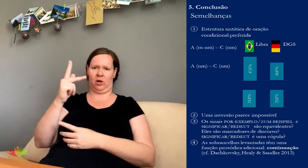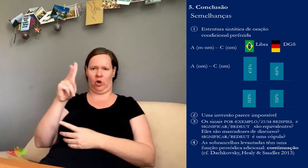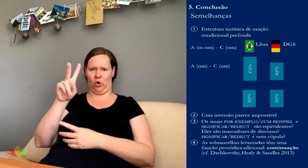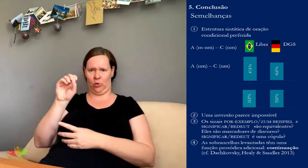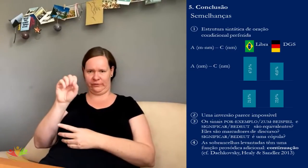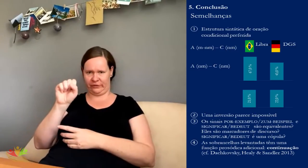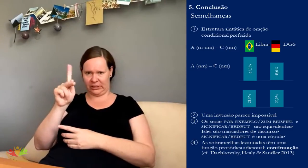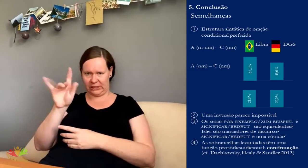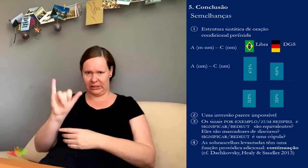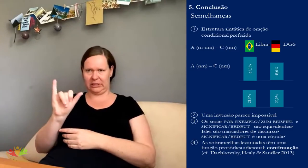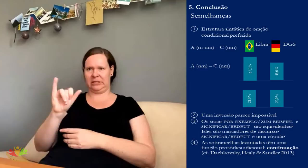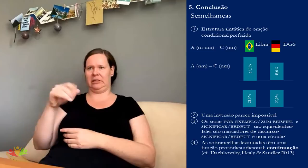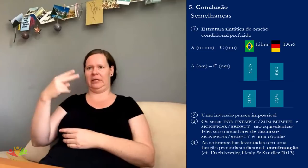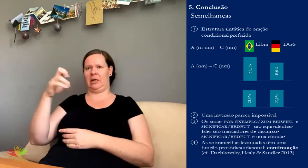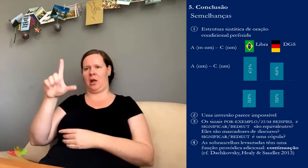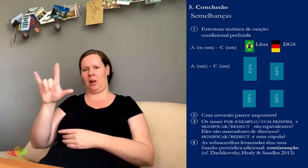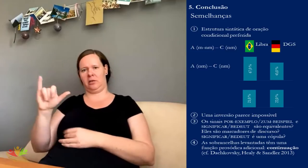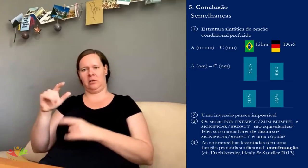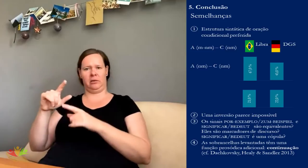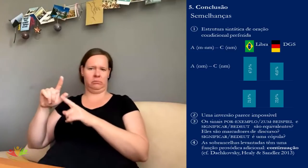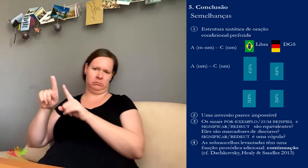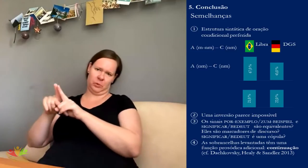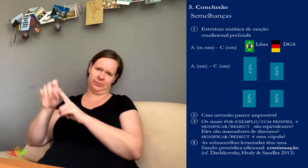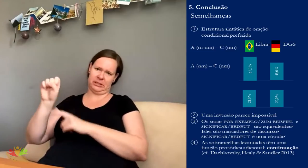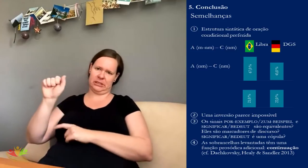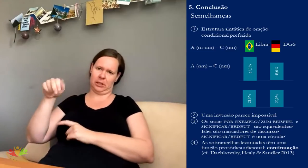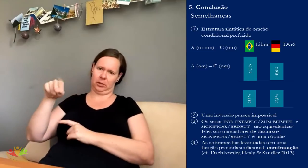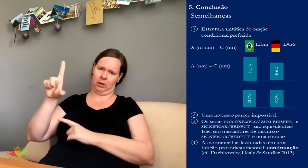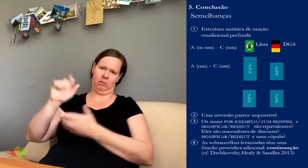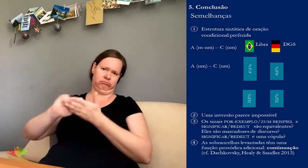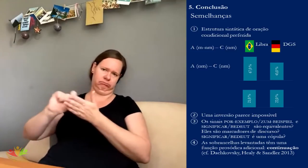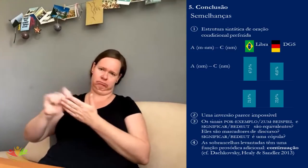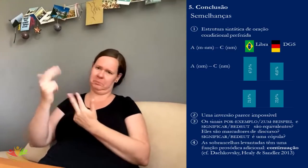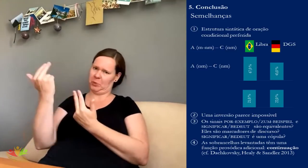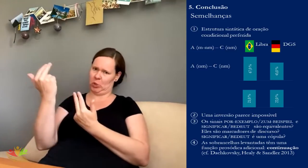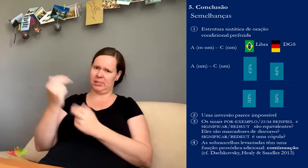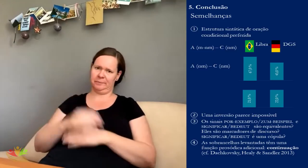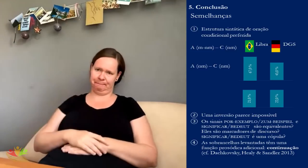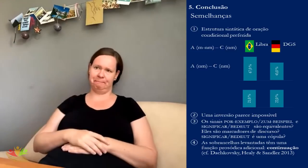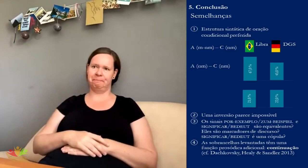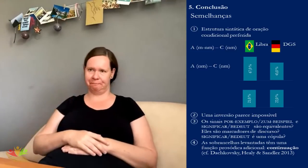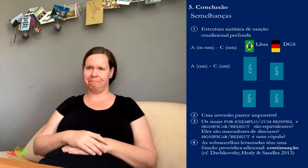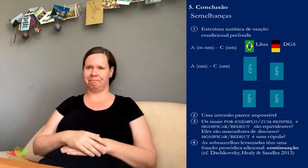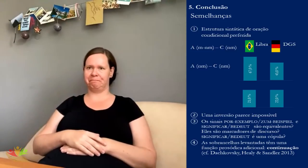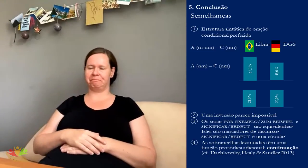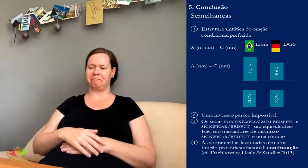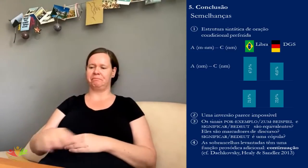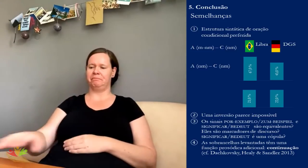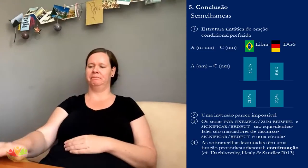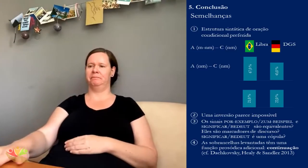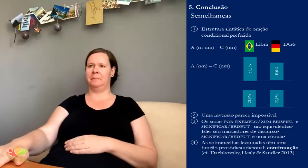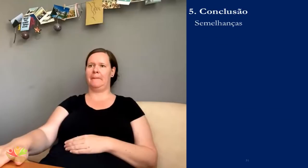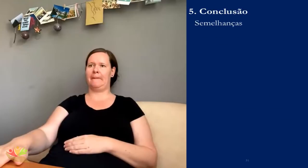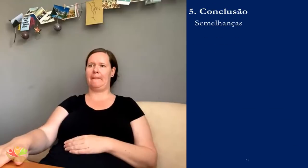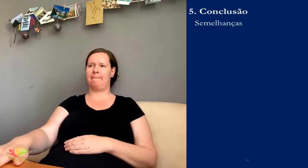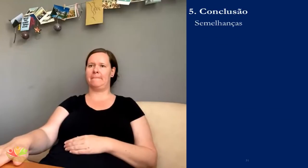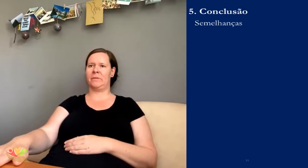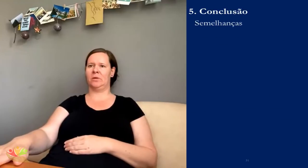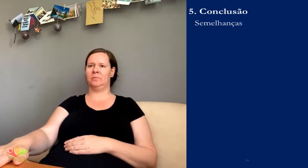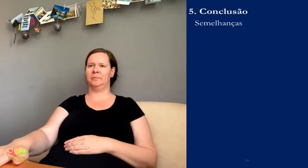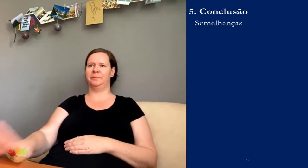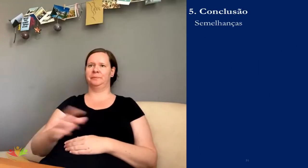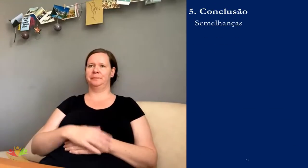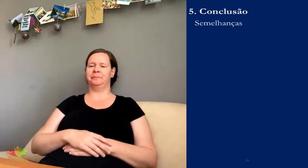Então, isso está muito em linha também com os autores da Chomsky, o Haley Sandler também, com que eles falam